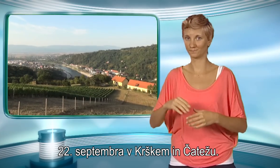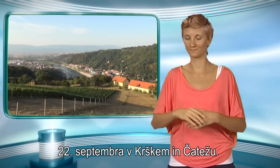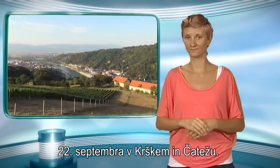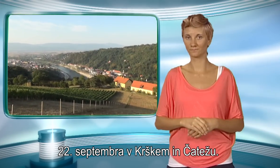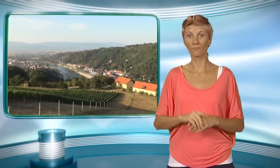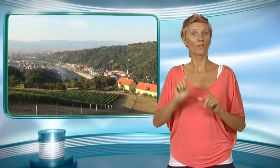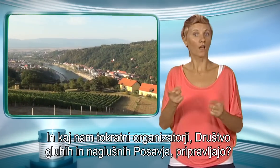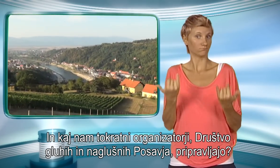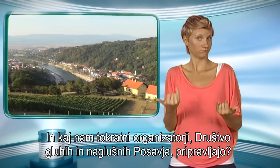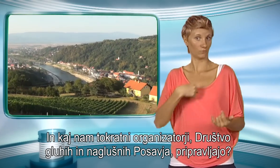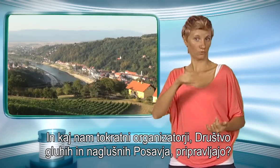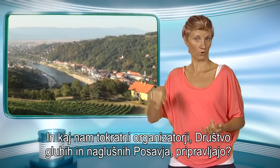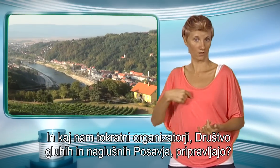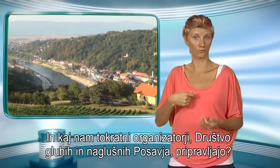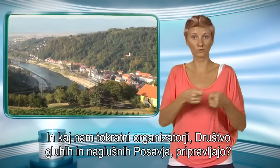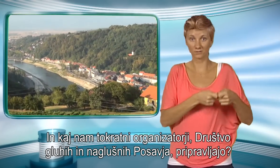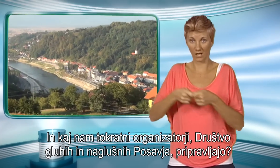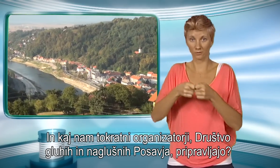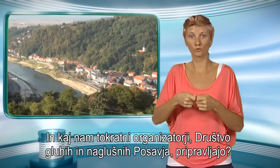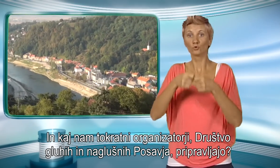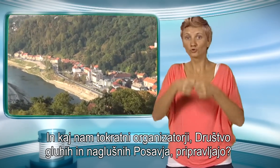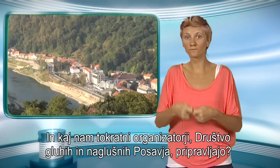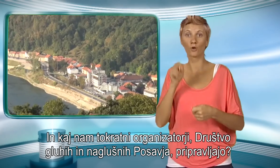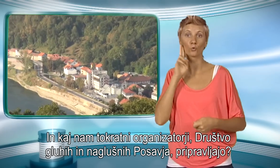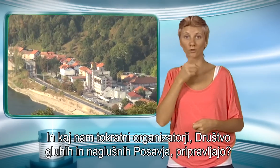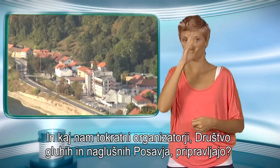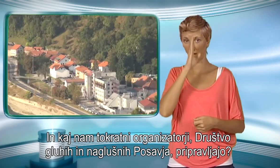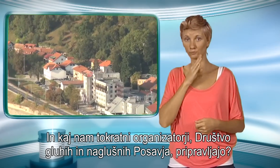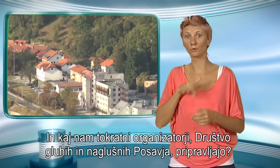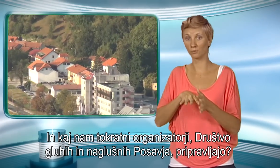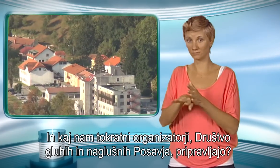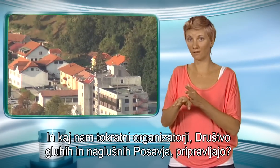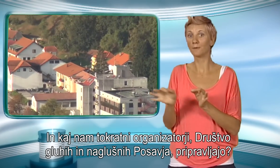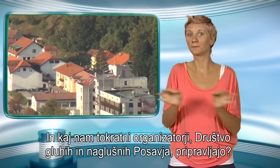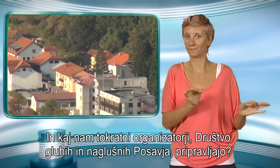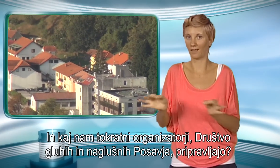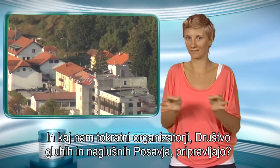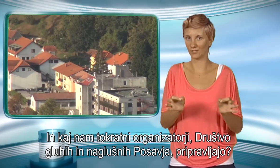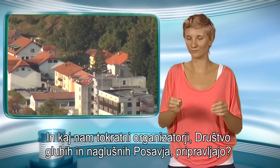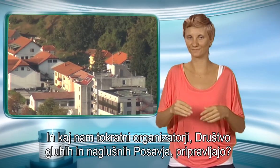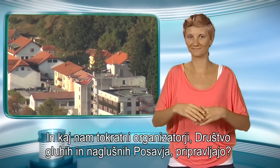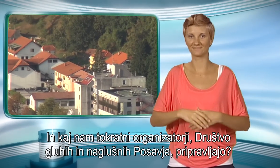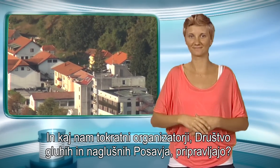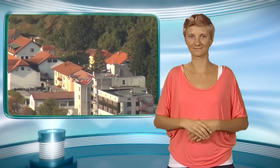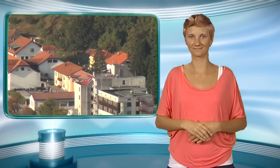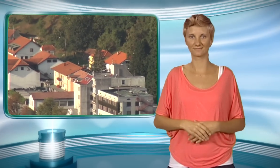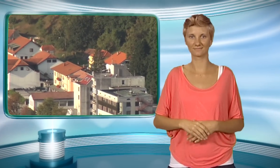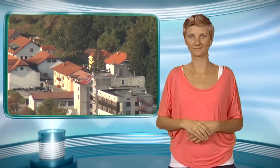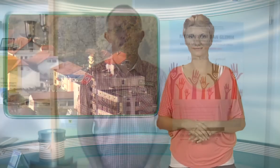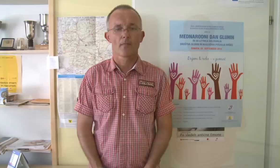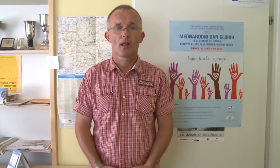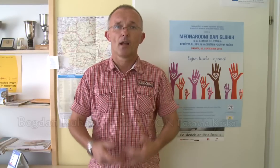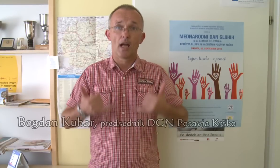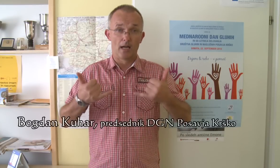in Čatežu. In kaj nam tokratni organizatorji Društva gluhih in naglušnih Posavja pripravljajo?